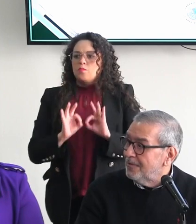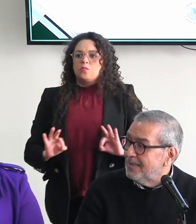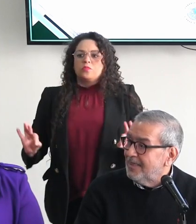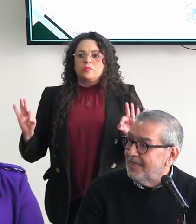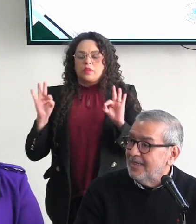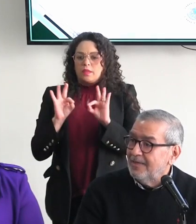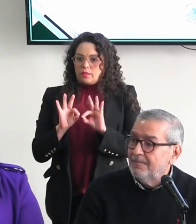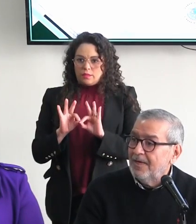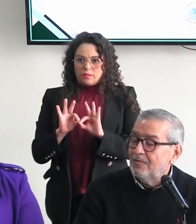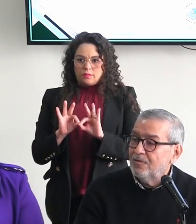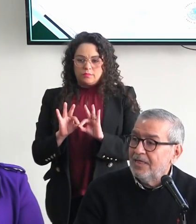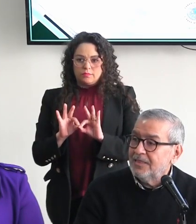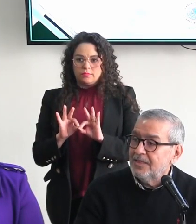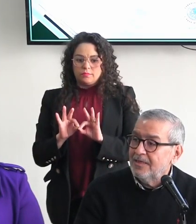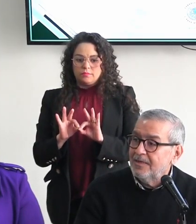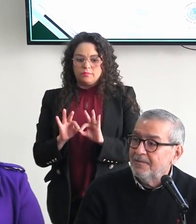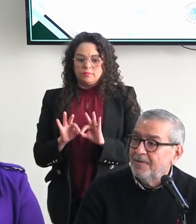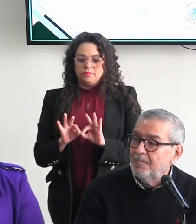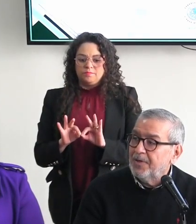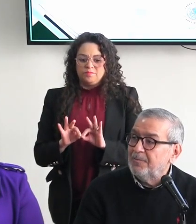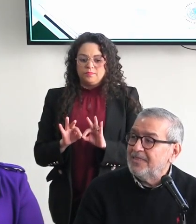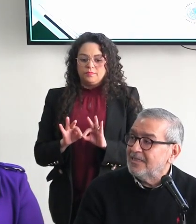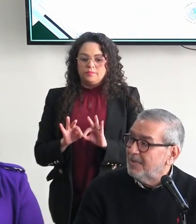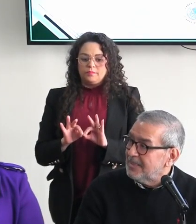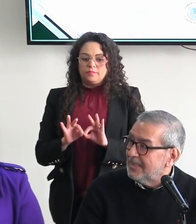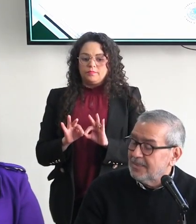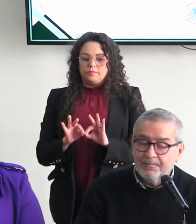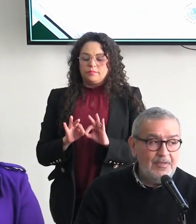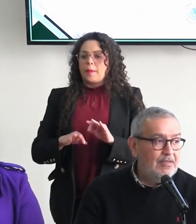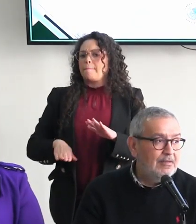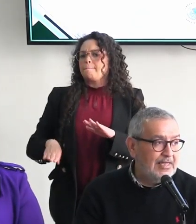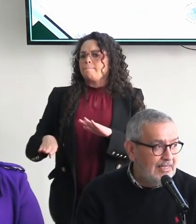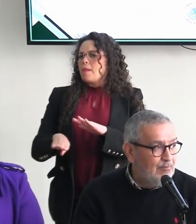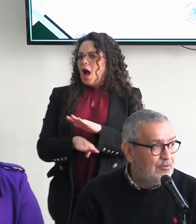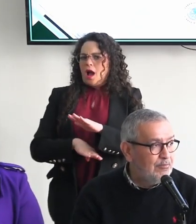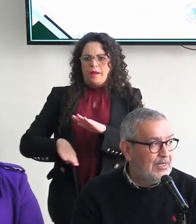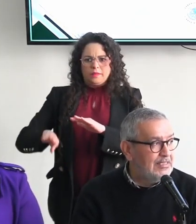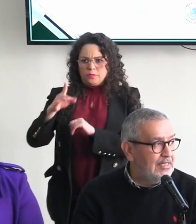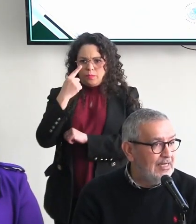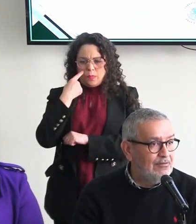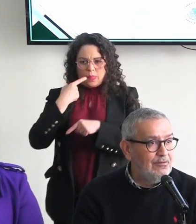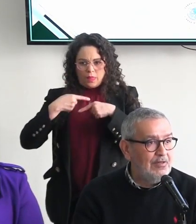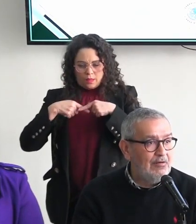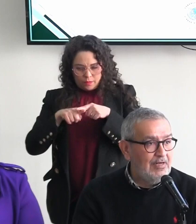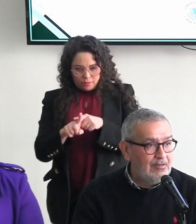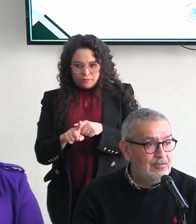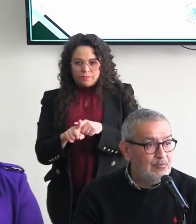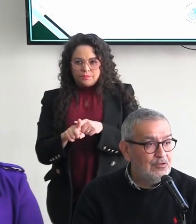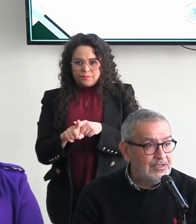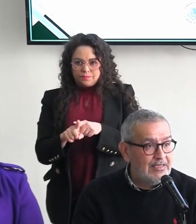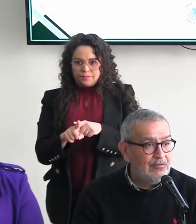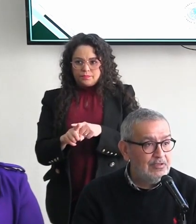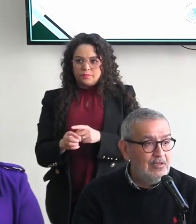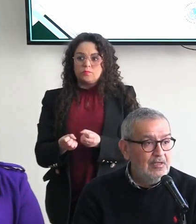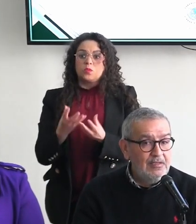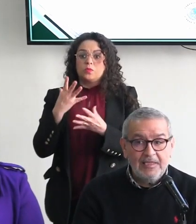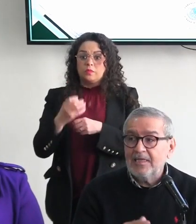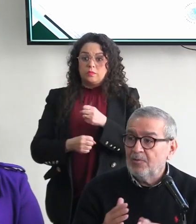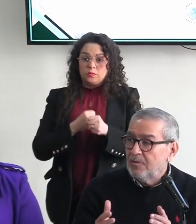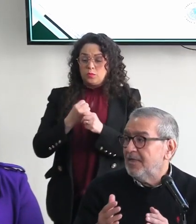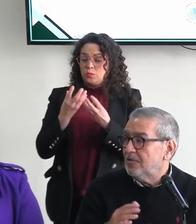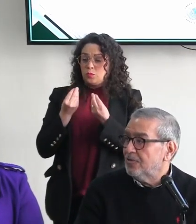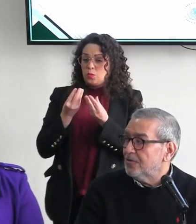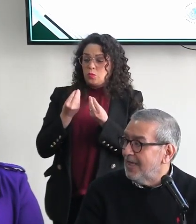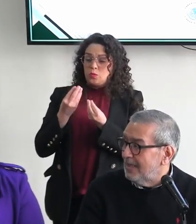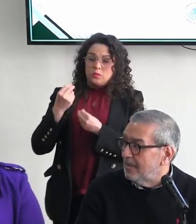partiendo de algunas premisas básicas que hemos practicado a lo largo de muchos años, desde